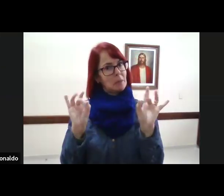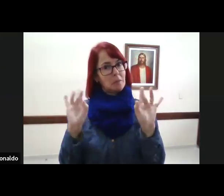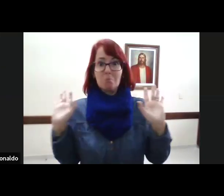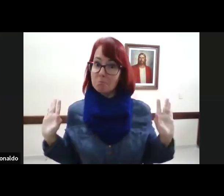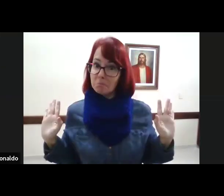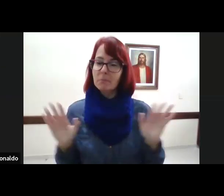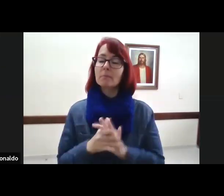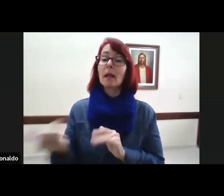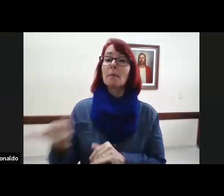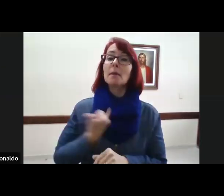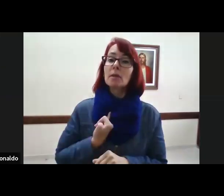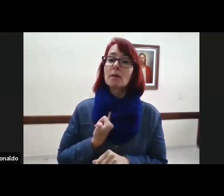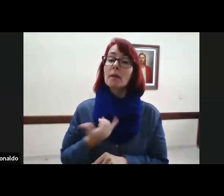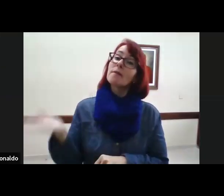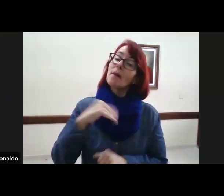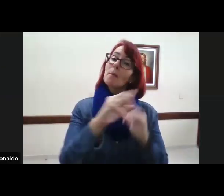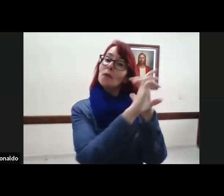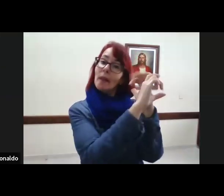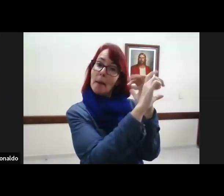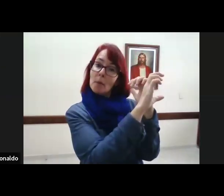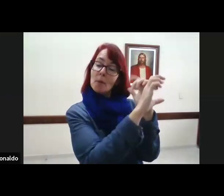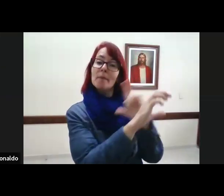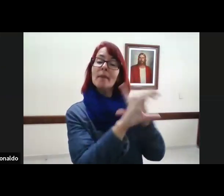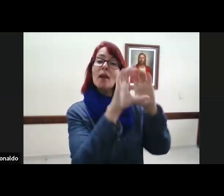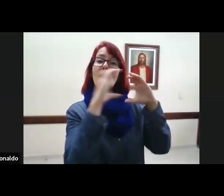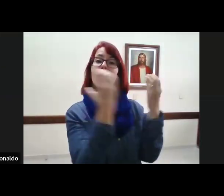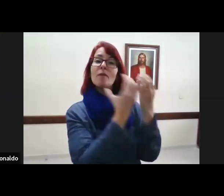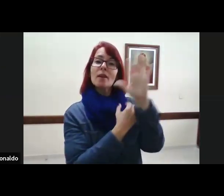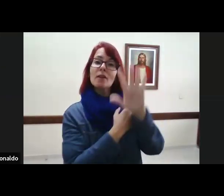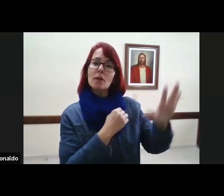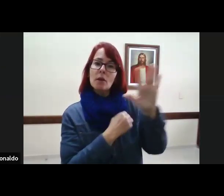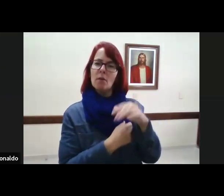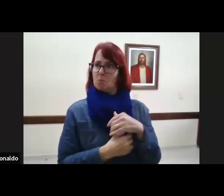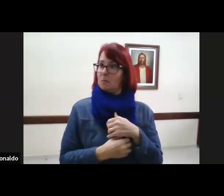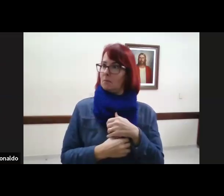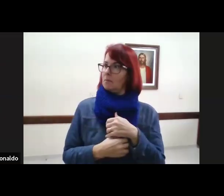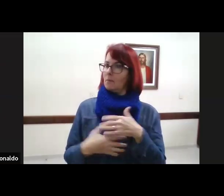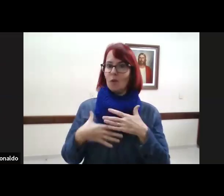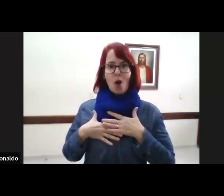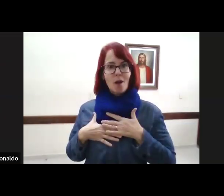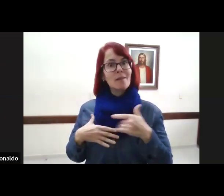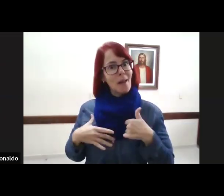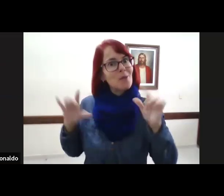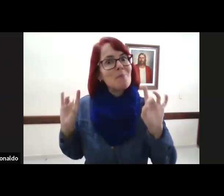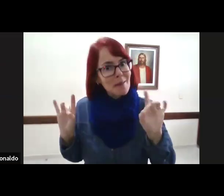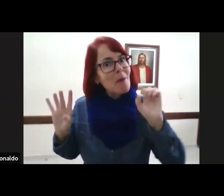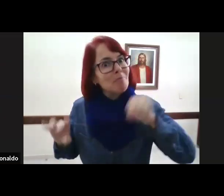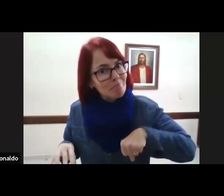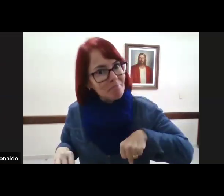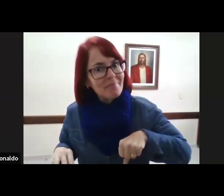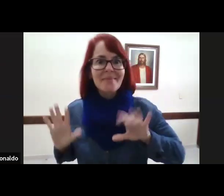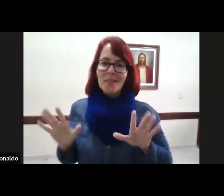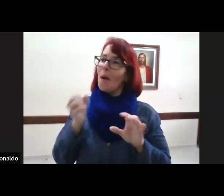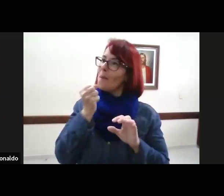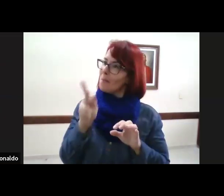ela falou assim: "Vamos lá no templo, vai ter conferência geral." Eu falei: "Nossa, então eu sou especial mesmo." Tudo bem,